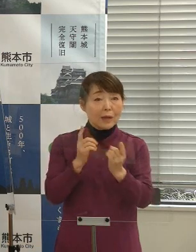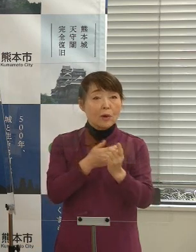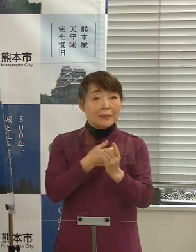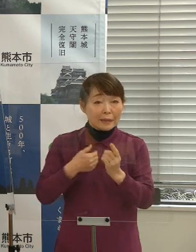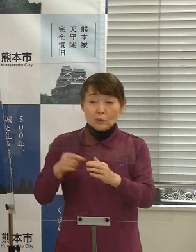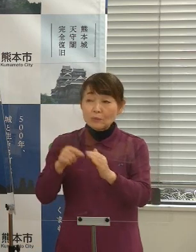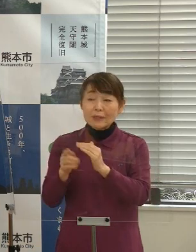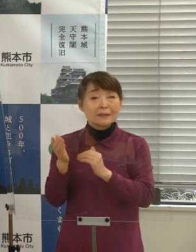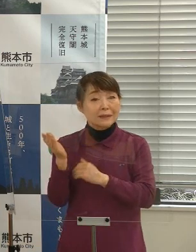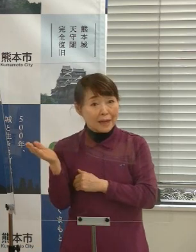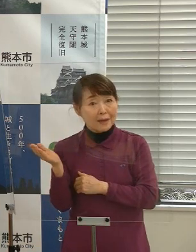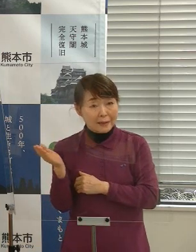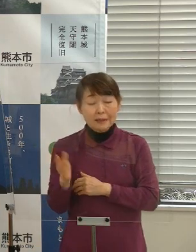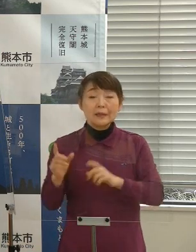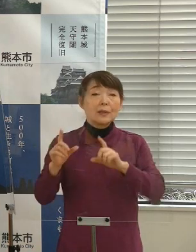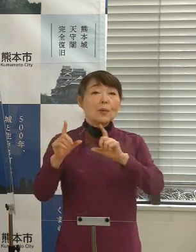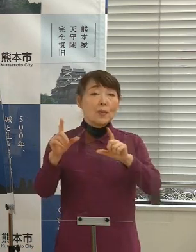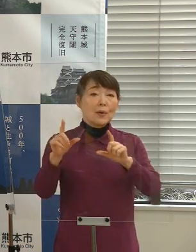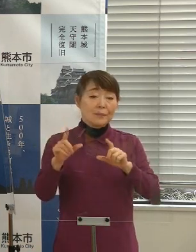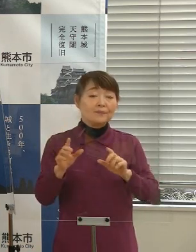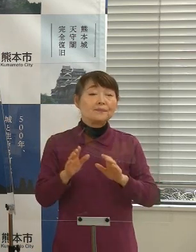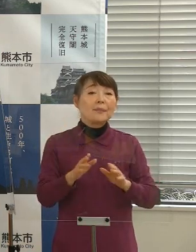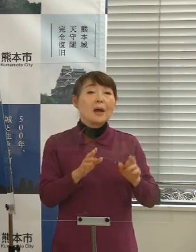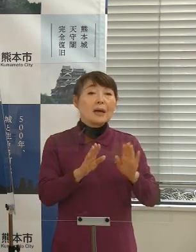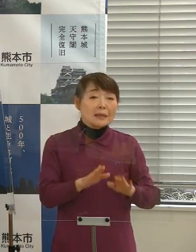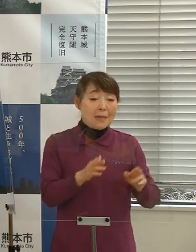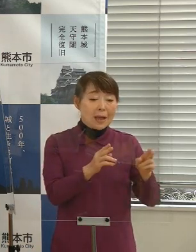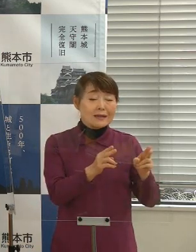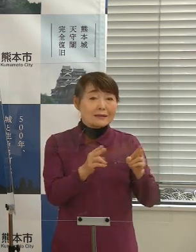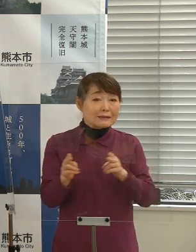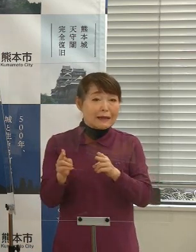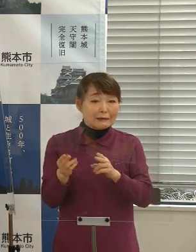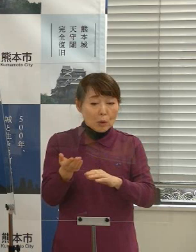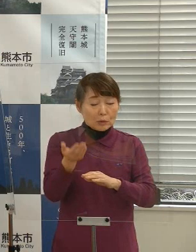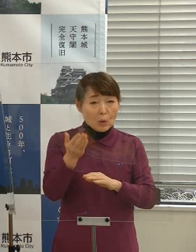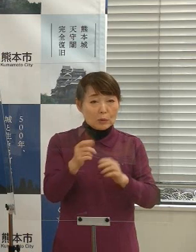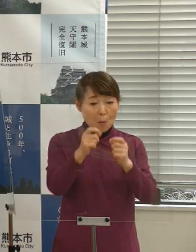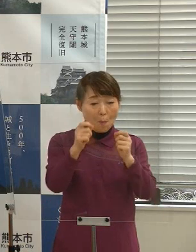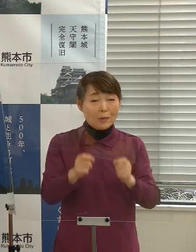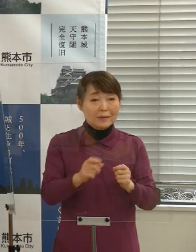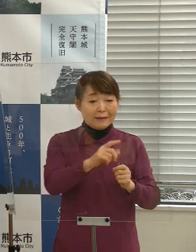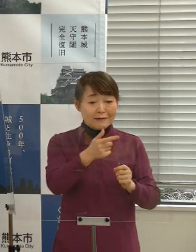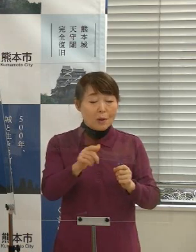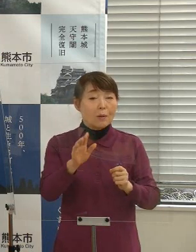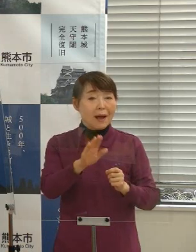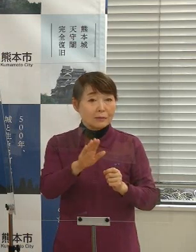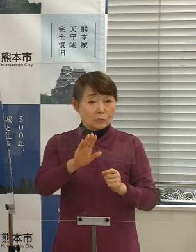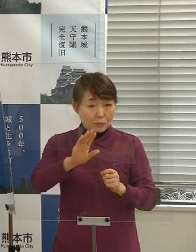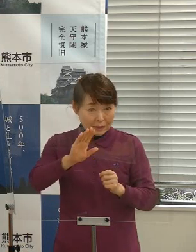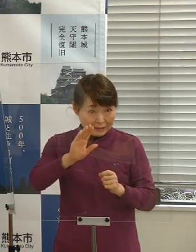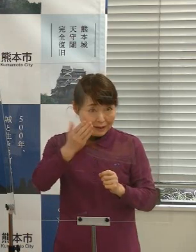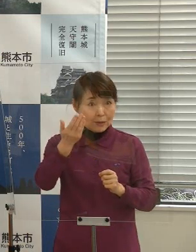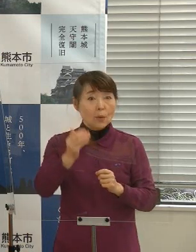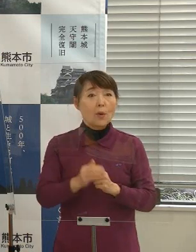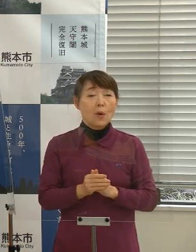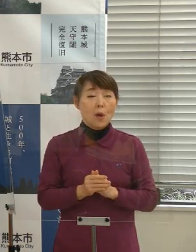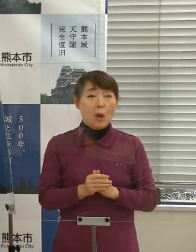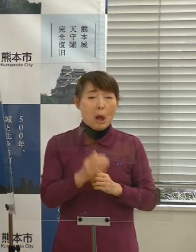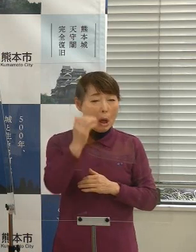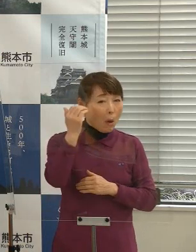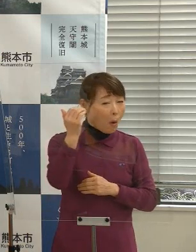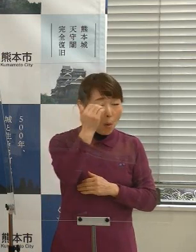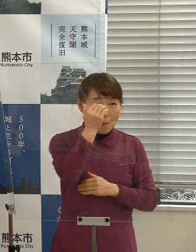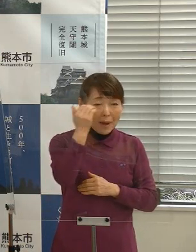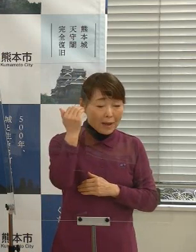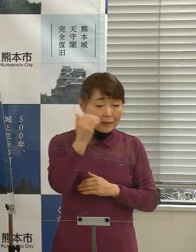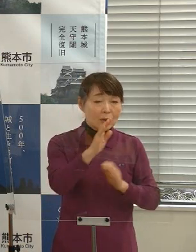まあ、今の制度上の問題はいろいろあるかもしれませんけれども、やはりそのお困りの状態がお一人